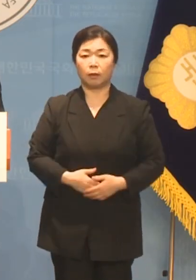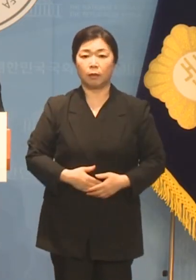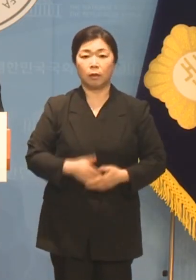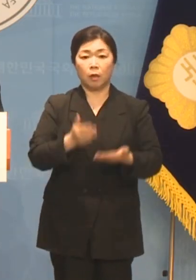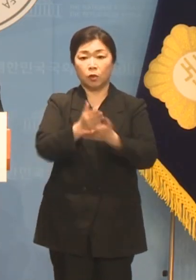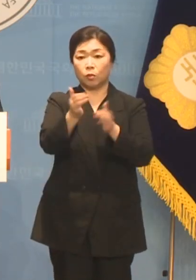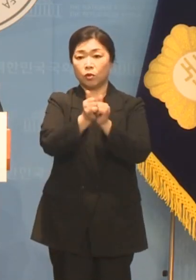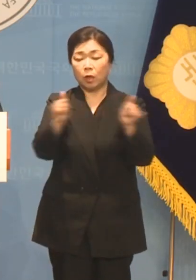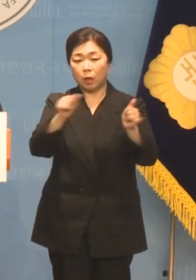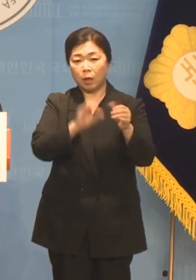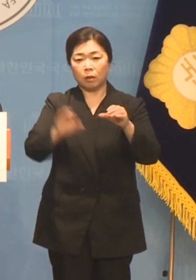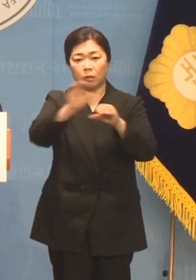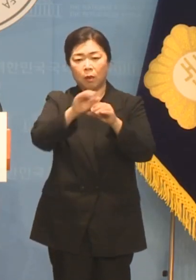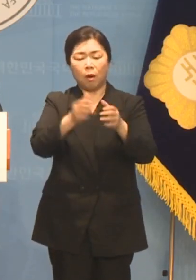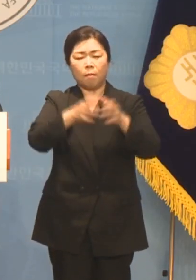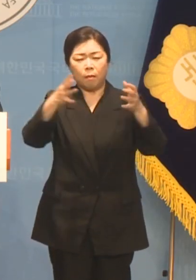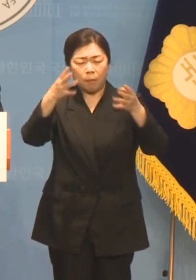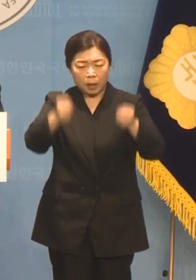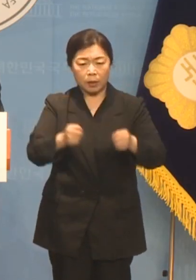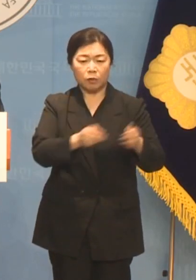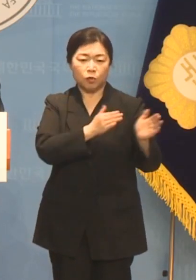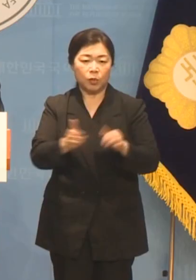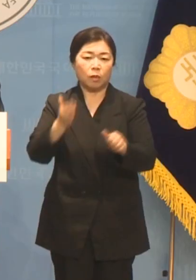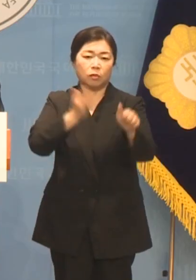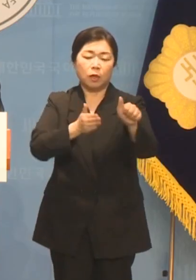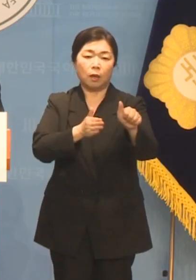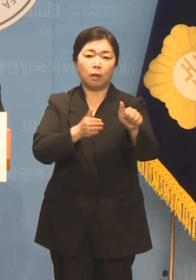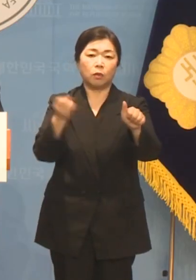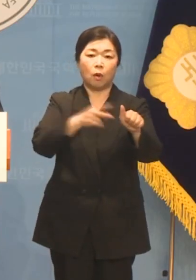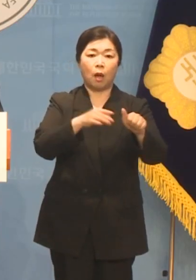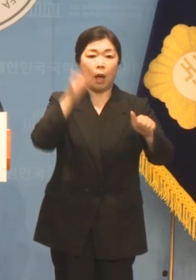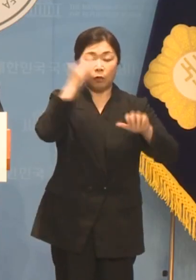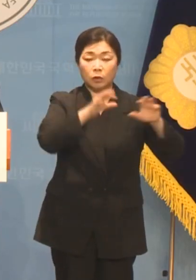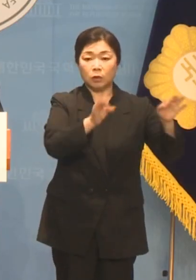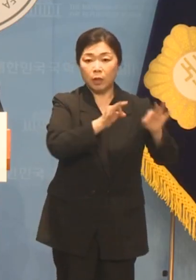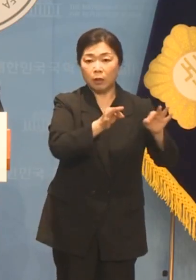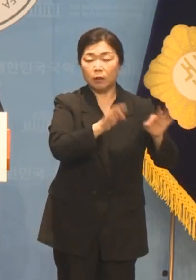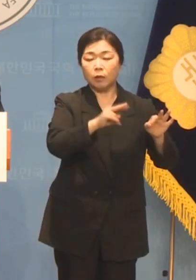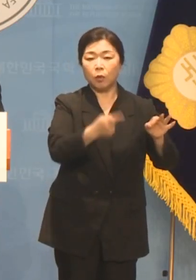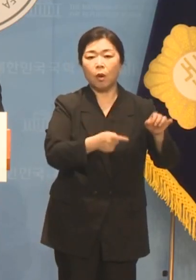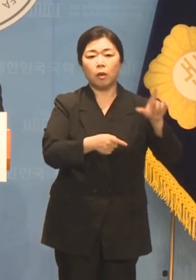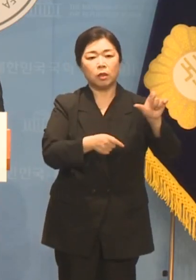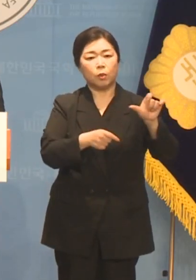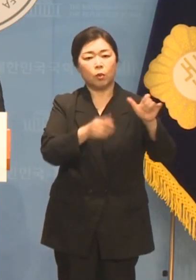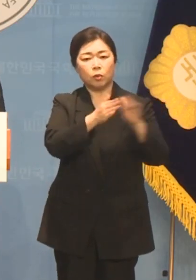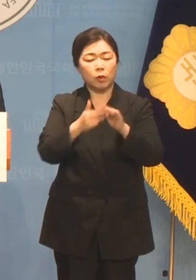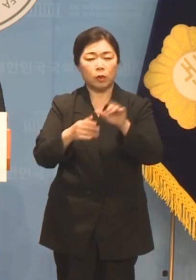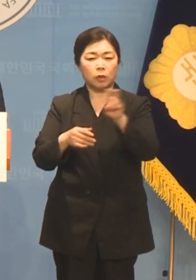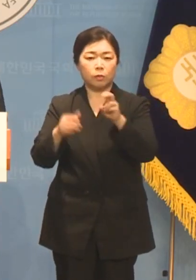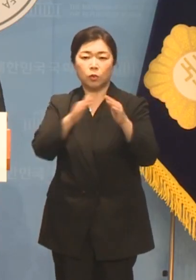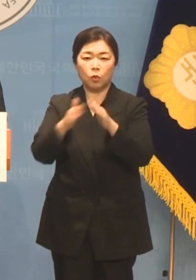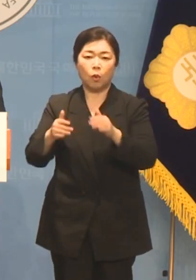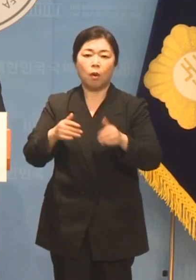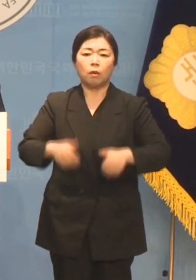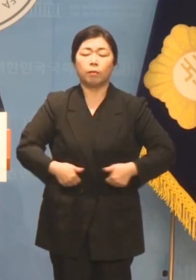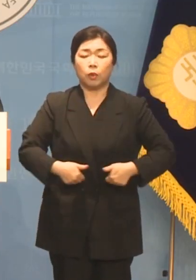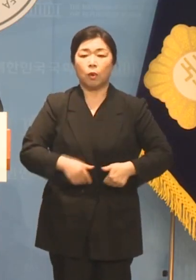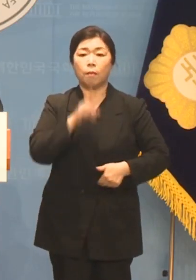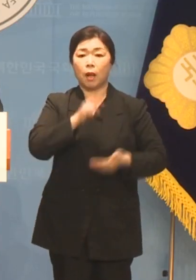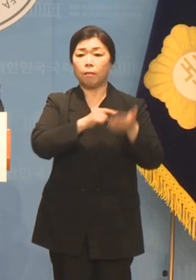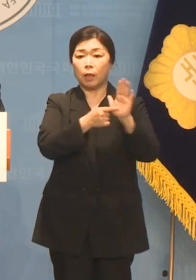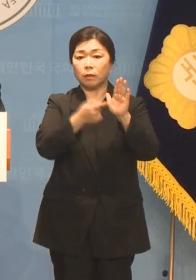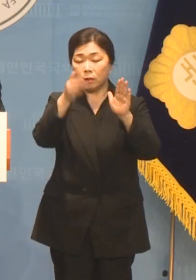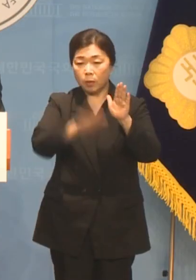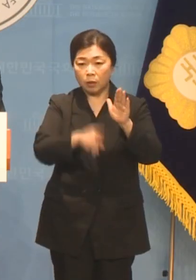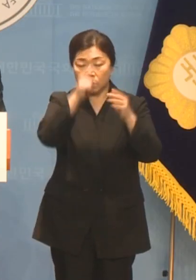규모가 커야 한다고 강조했고 한국은행도 15조 원에서 20조 원 규모의 추경이 필요하다고 했습니다.